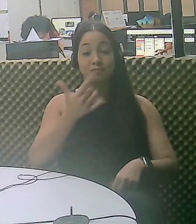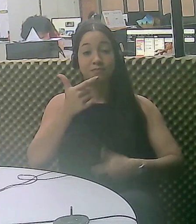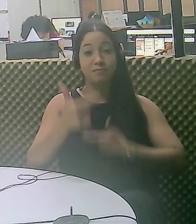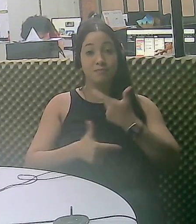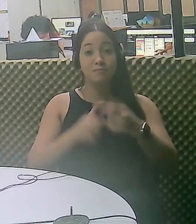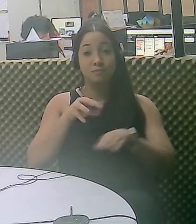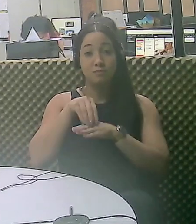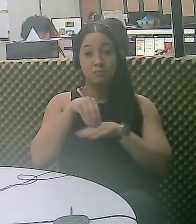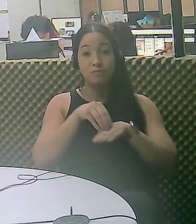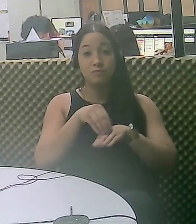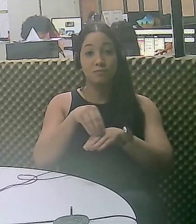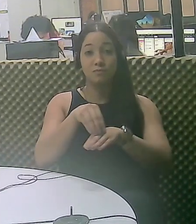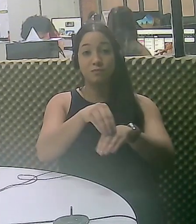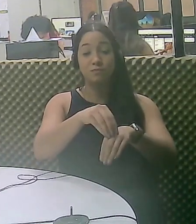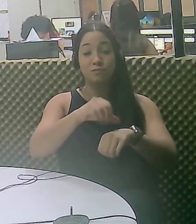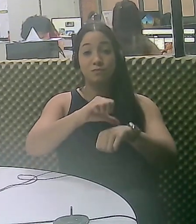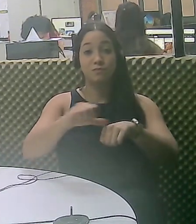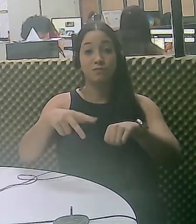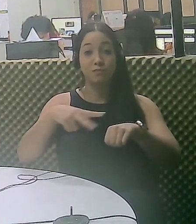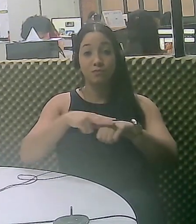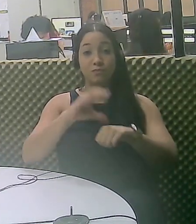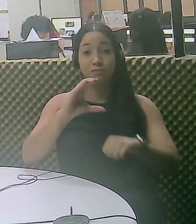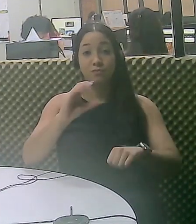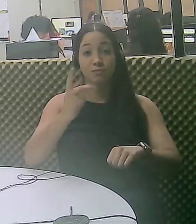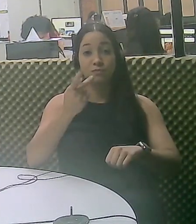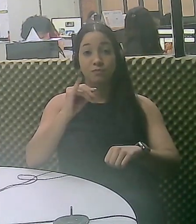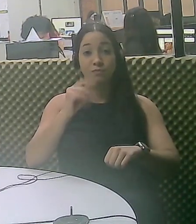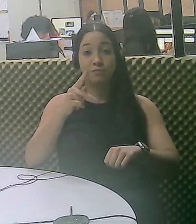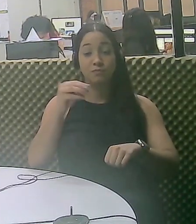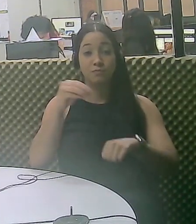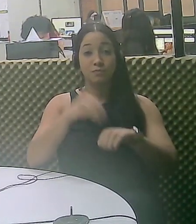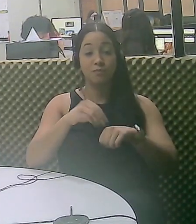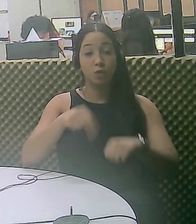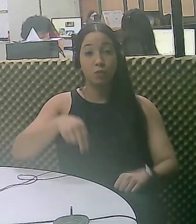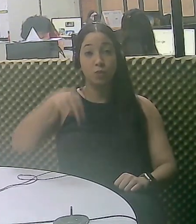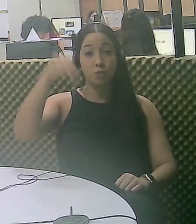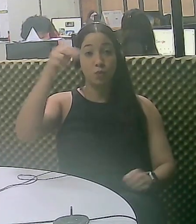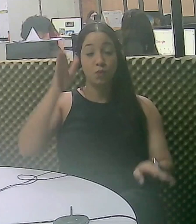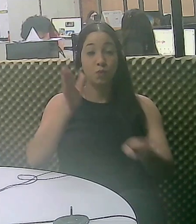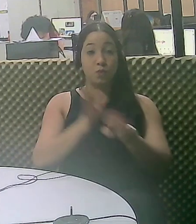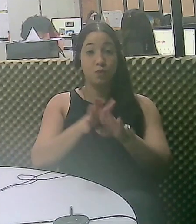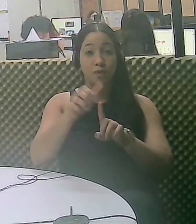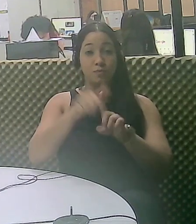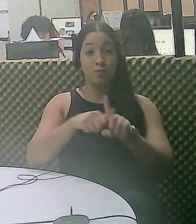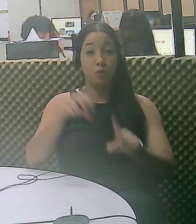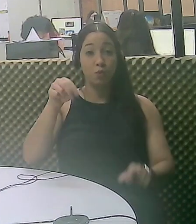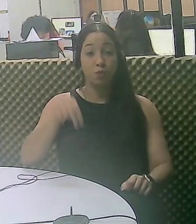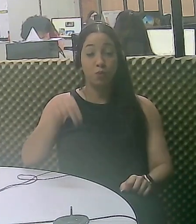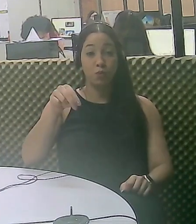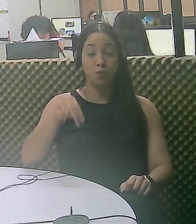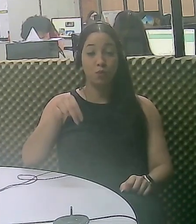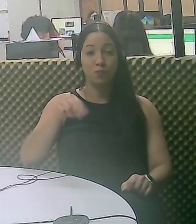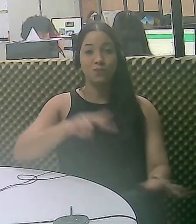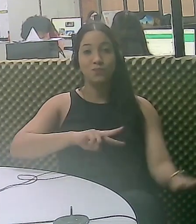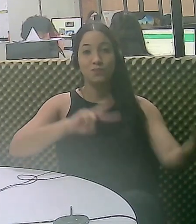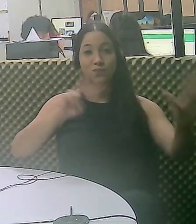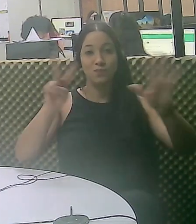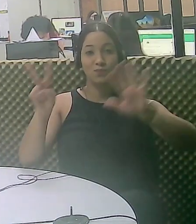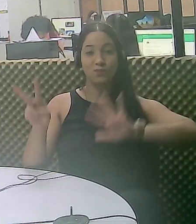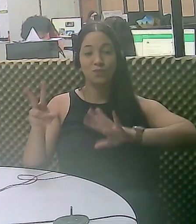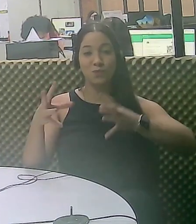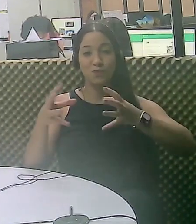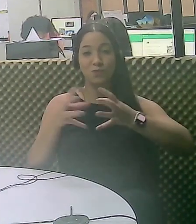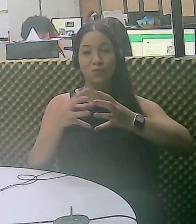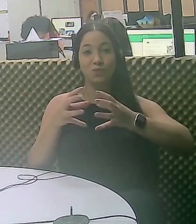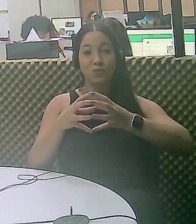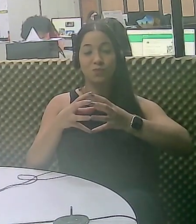serviço itinerante de castração e microchipagem na região norte até o mês de novembro. Nesta semana, as